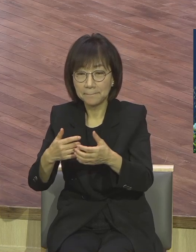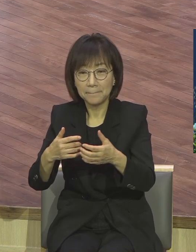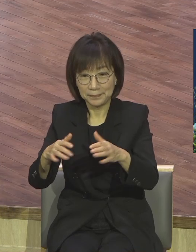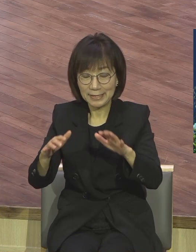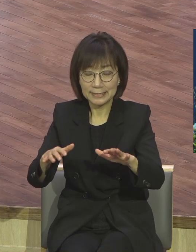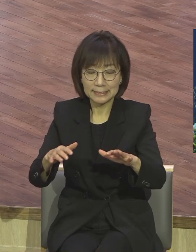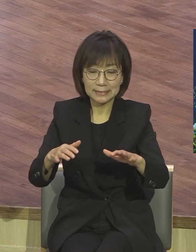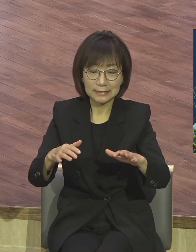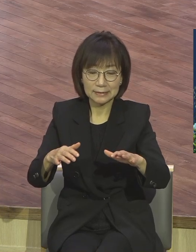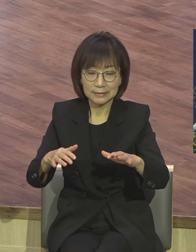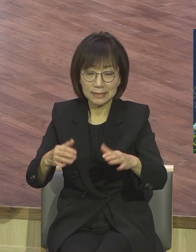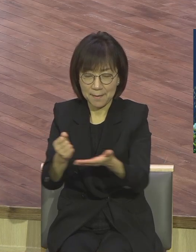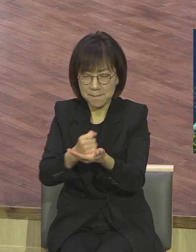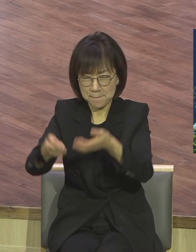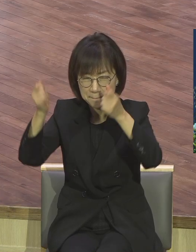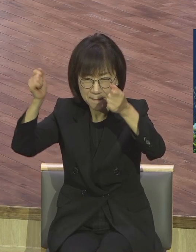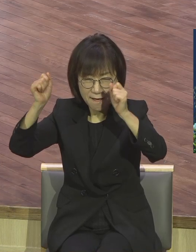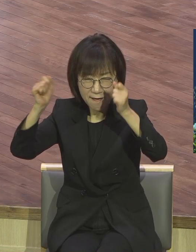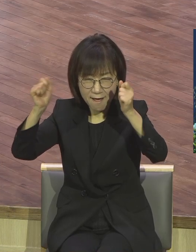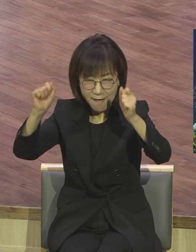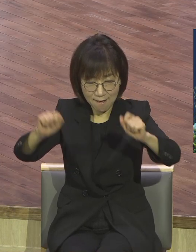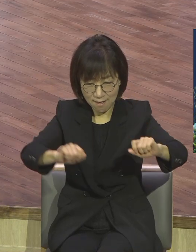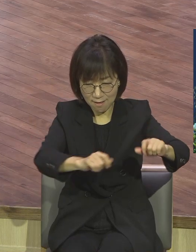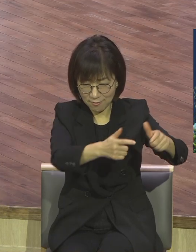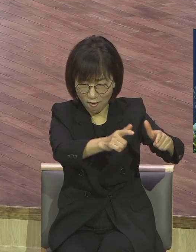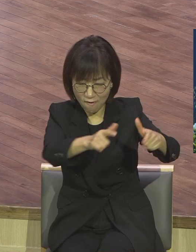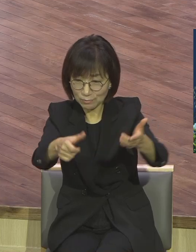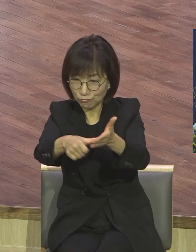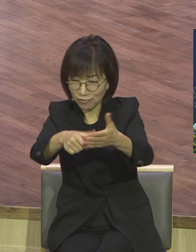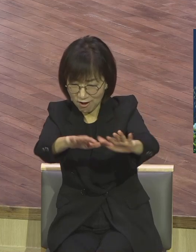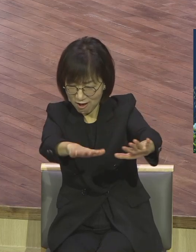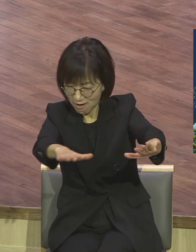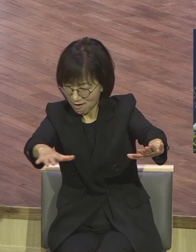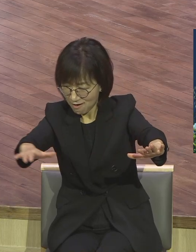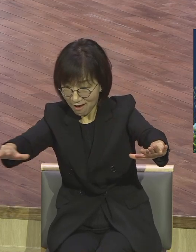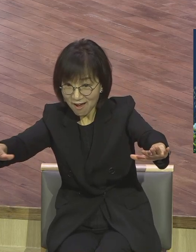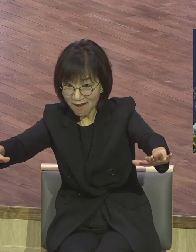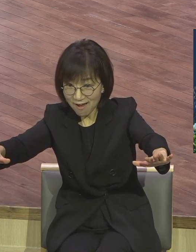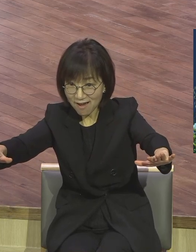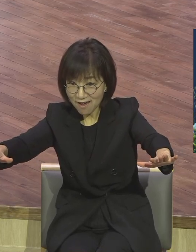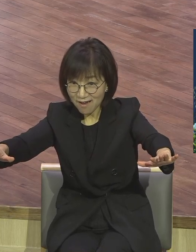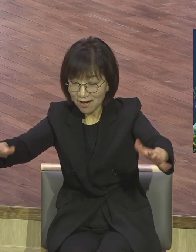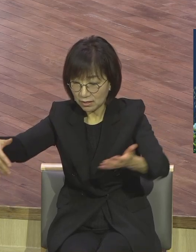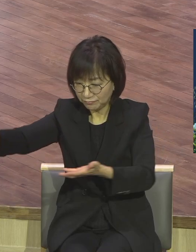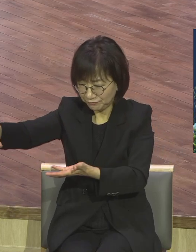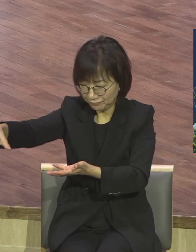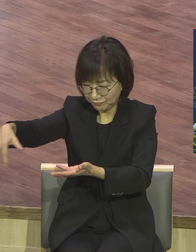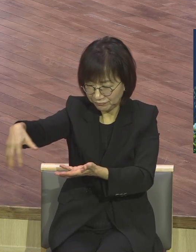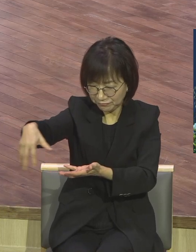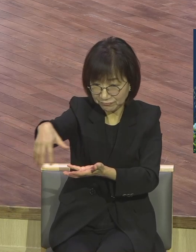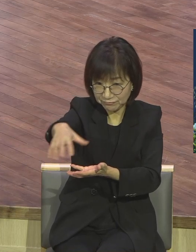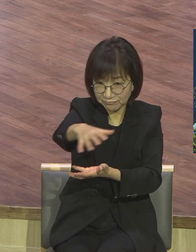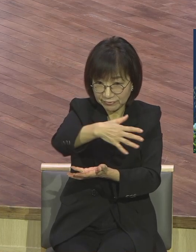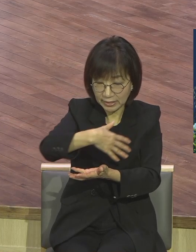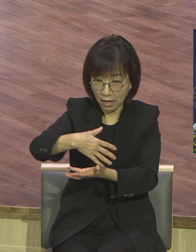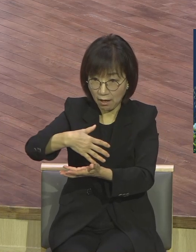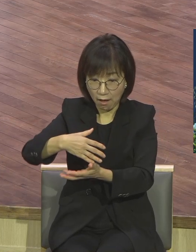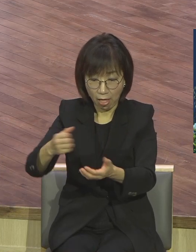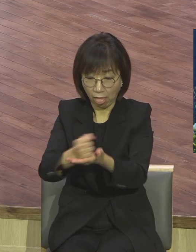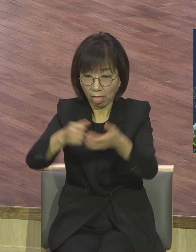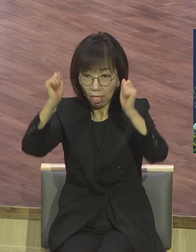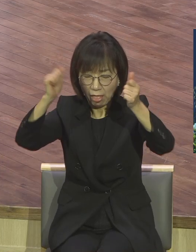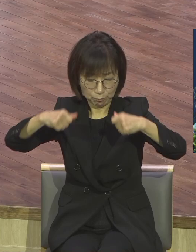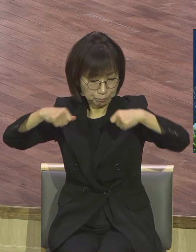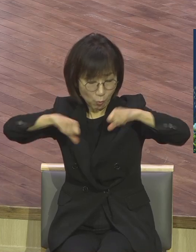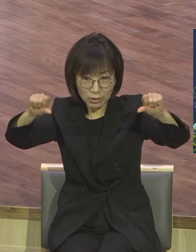영상을 보내주니까 이 철거하는 걸 보고 충격받아가지고 이 최윤정